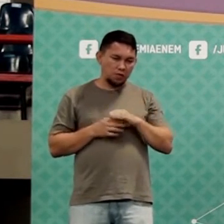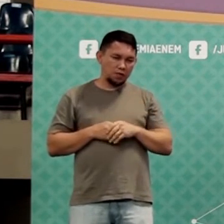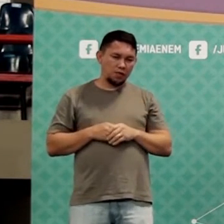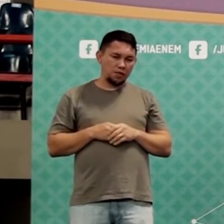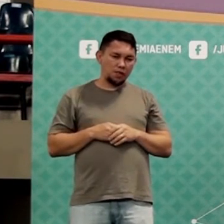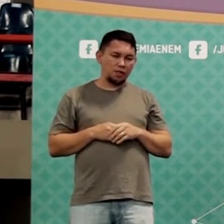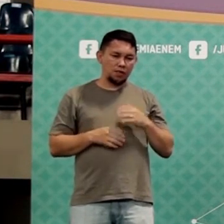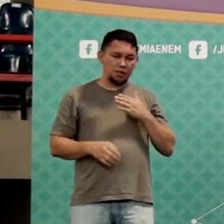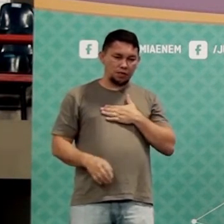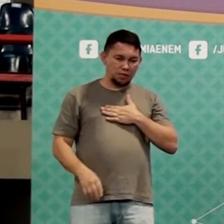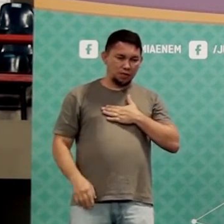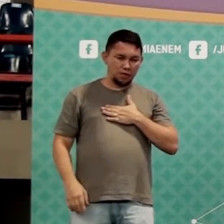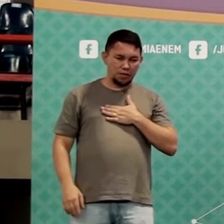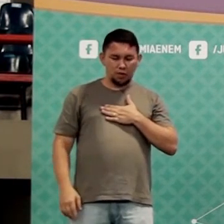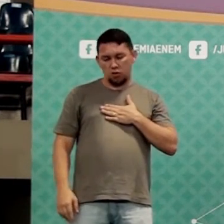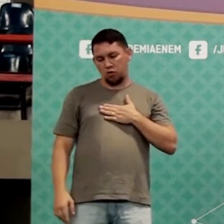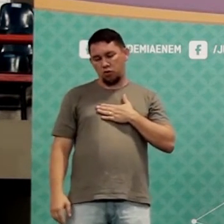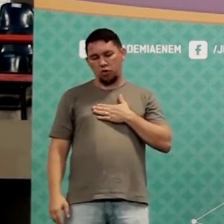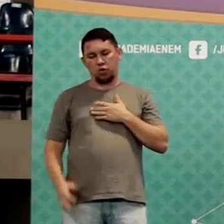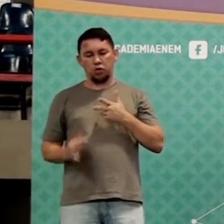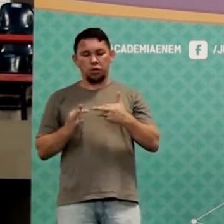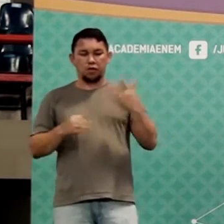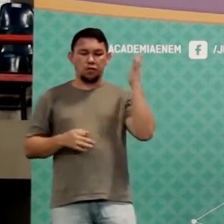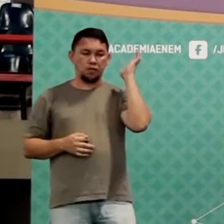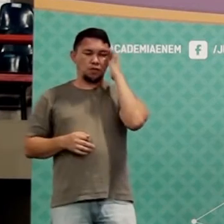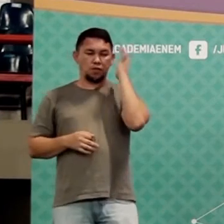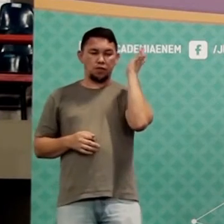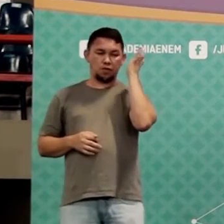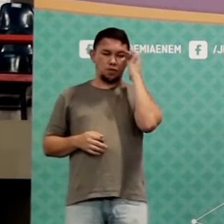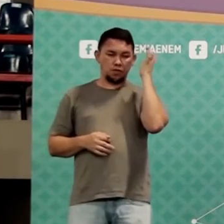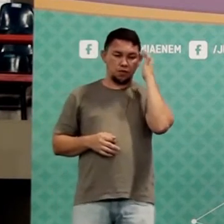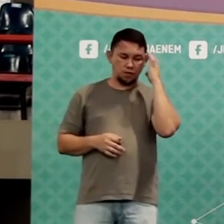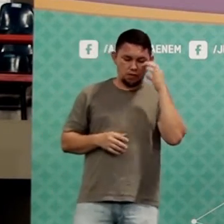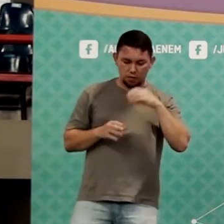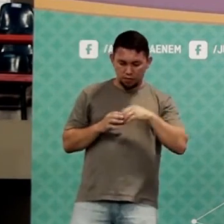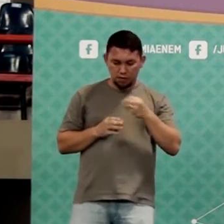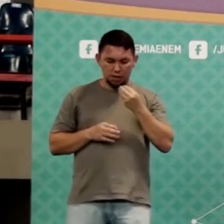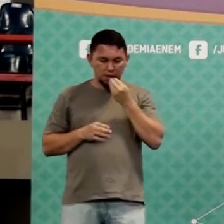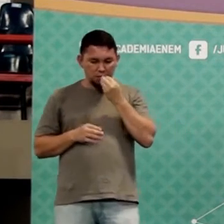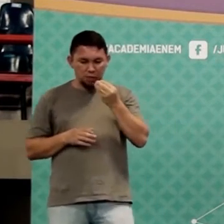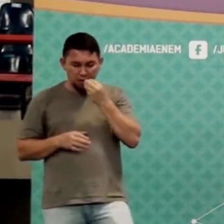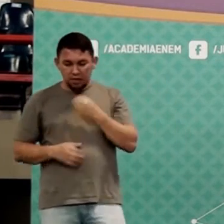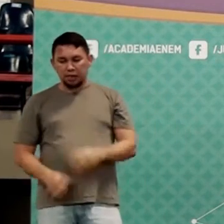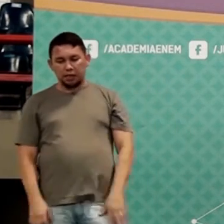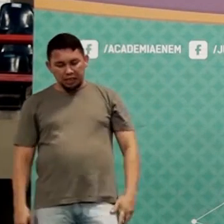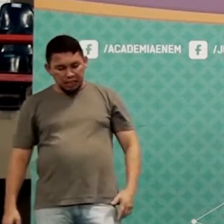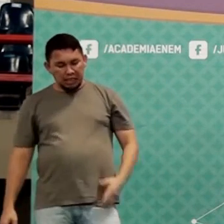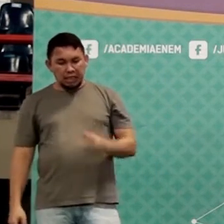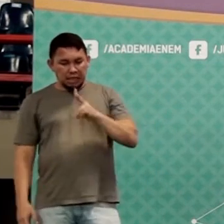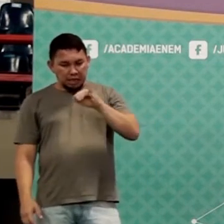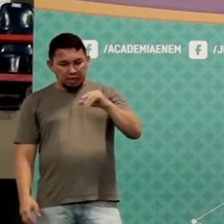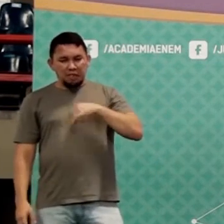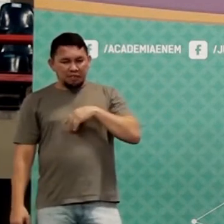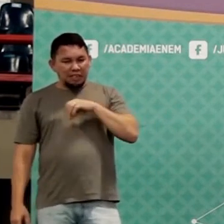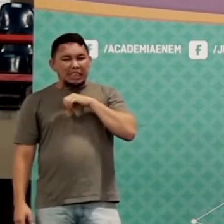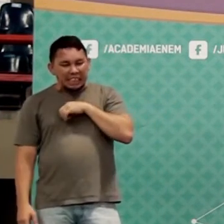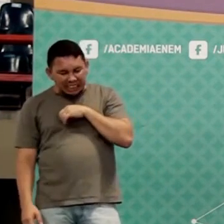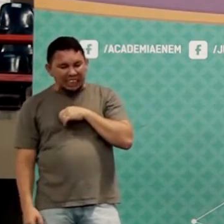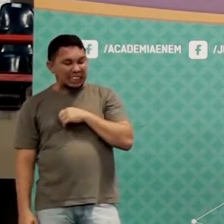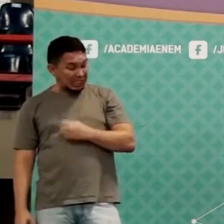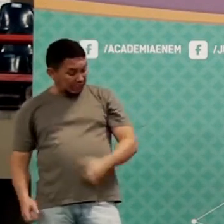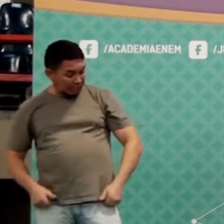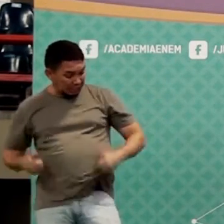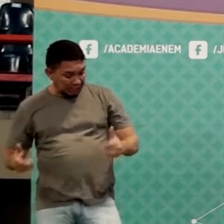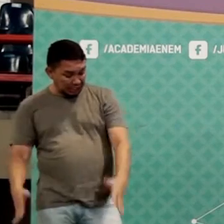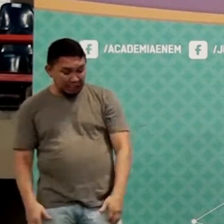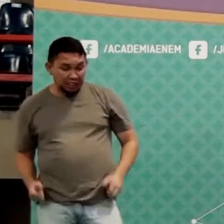de, eu gosto é de fruta chique, eu gosto é de framboesa, pois vai se lascar todinho. Você devia gostar de siriguela.